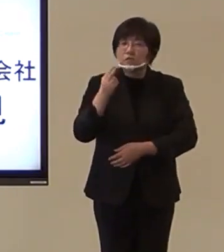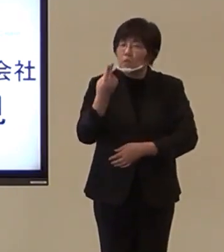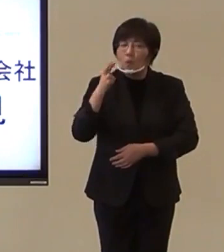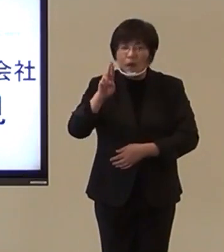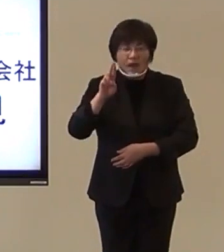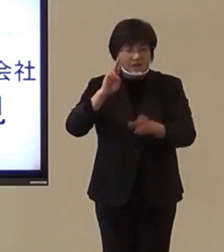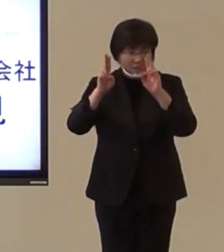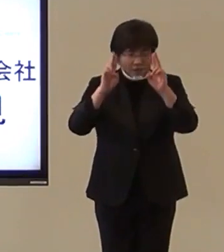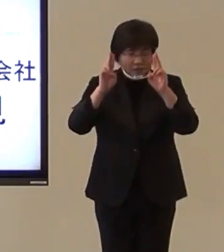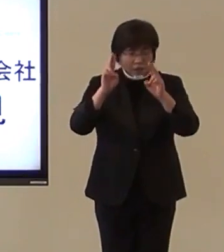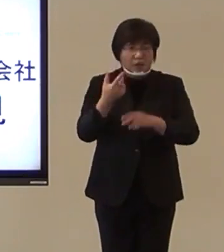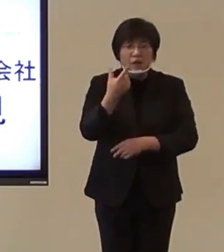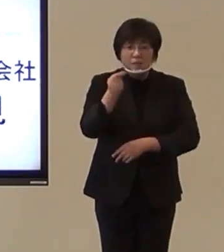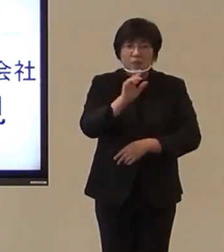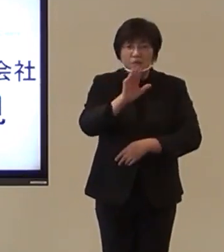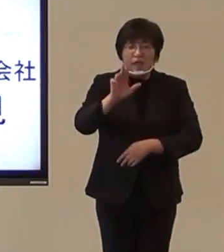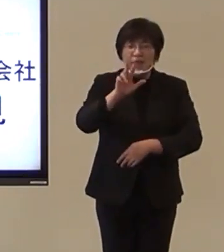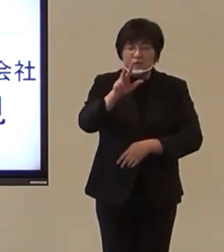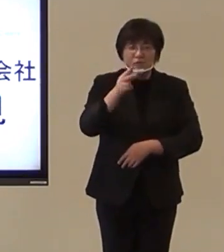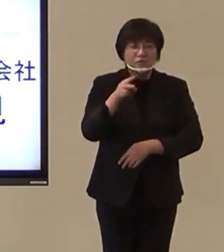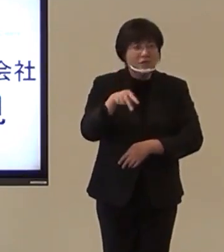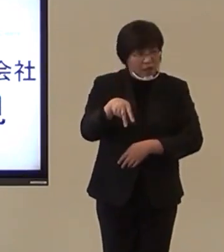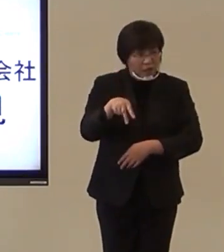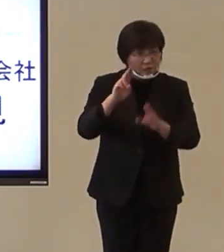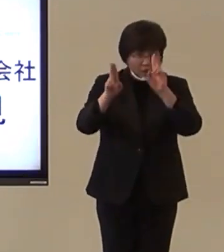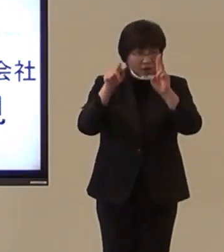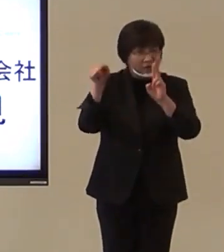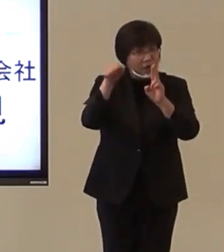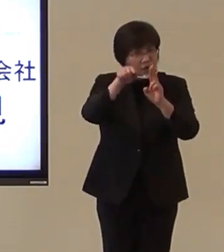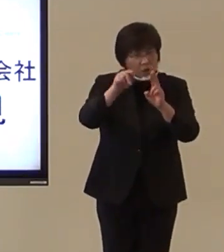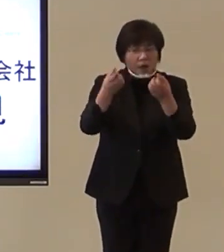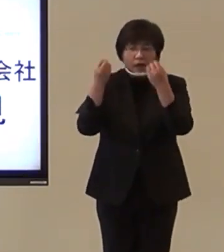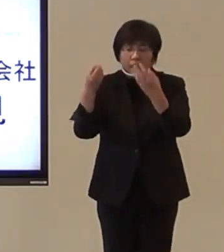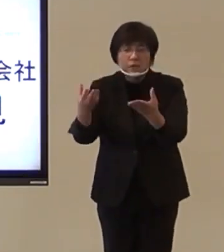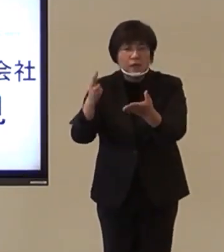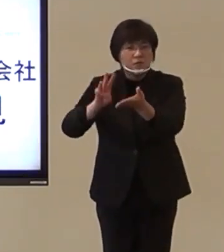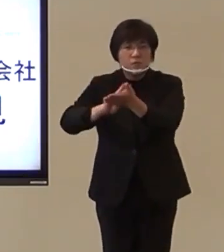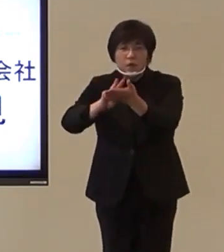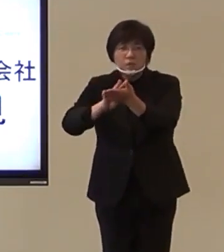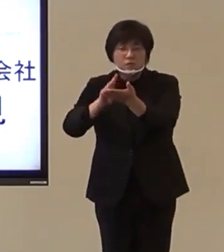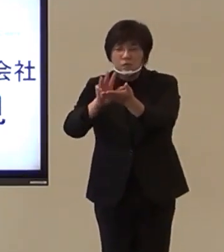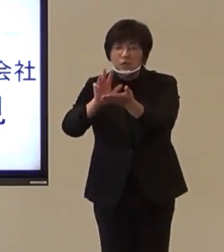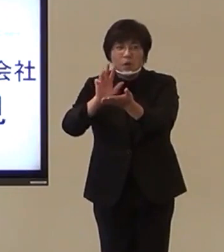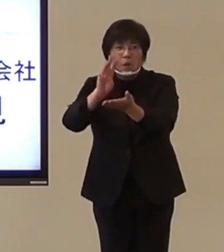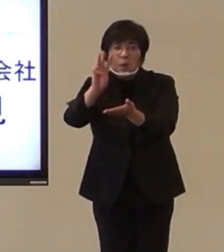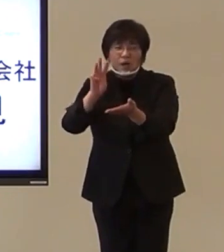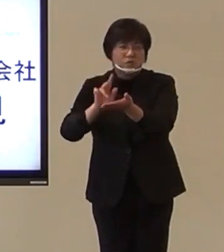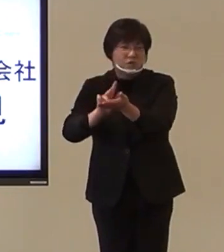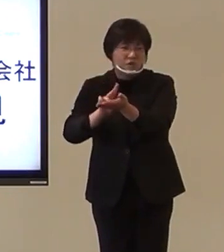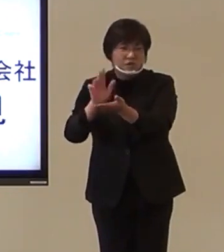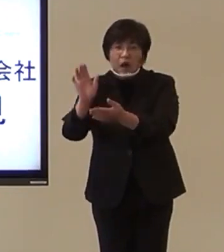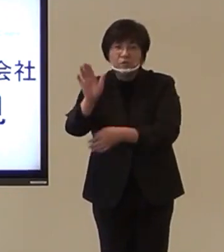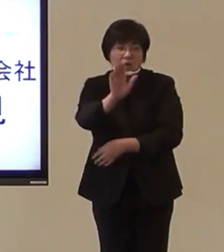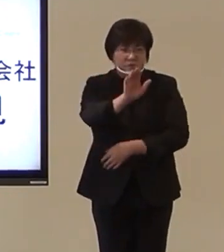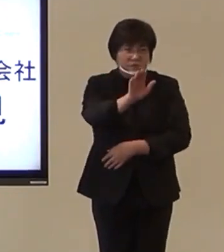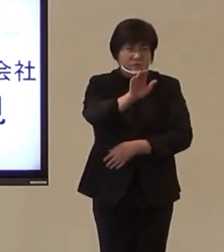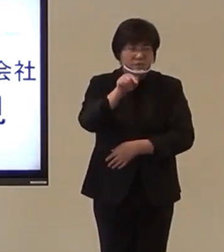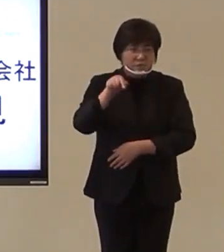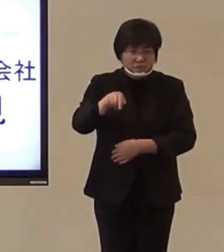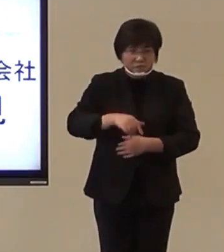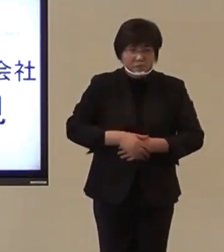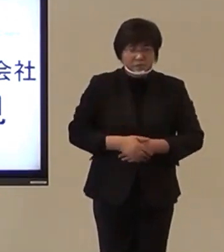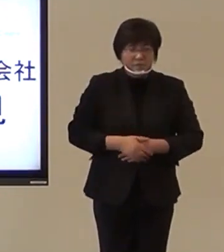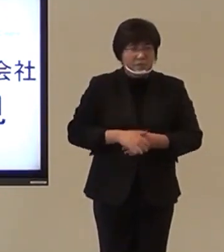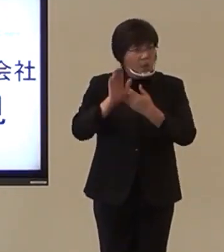モデルナのもの、さらには今後開発されるであろうワクチン。そうするとですね、先ほどの話から推定できますように